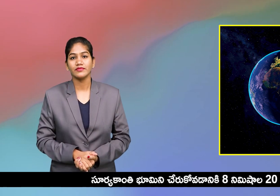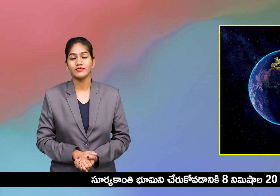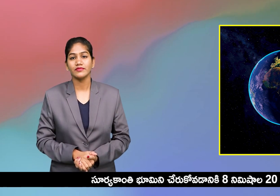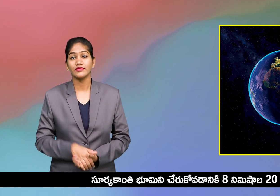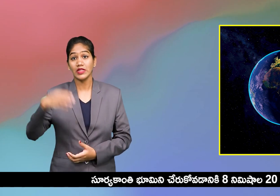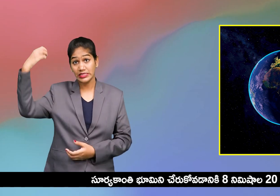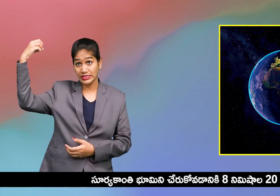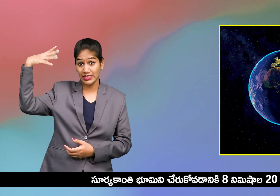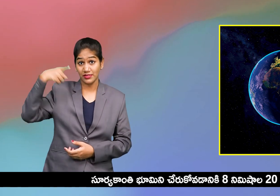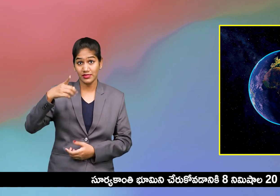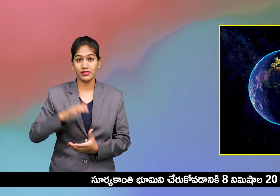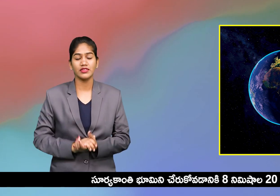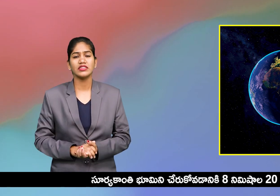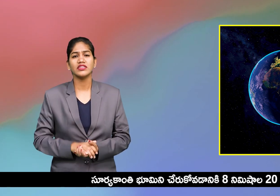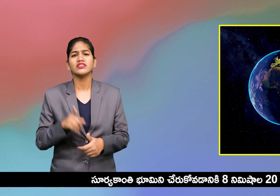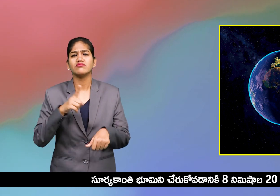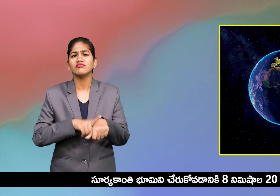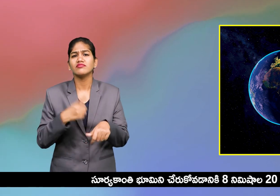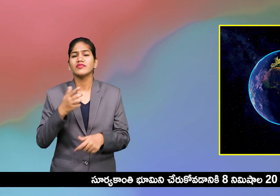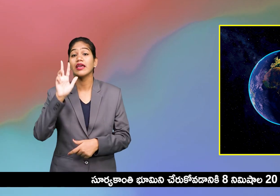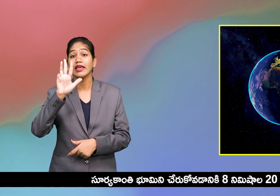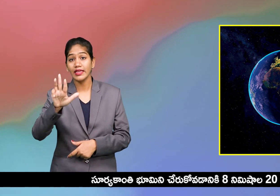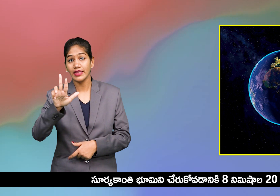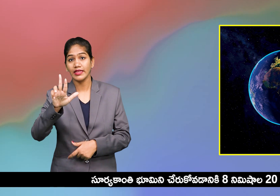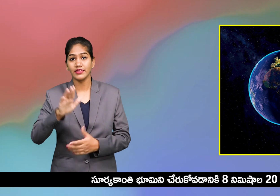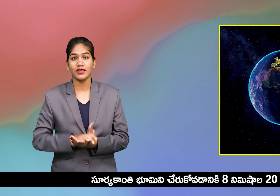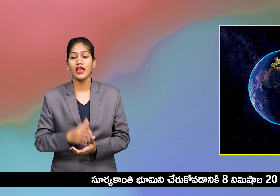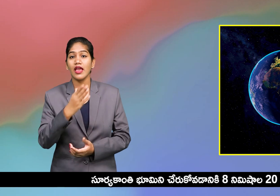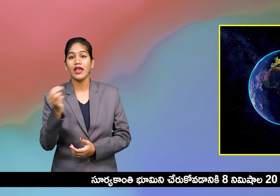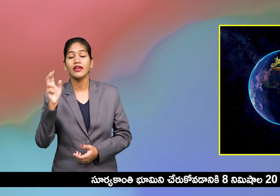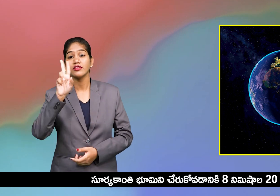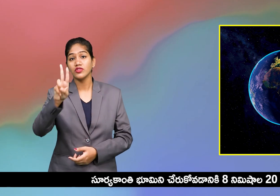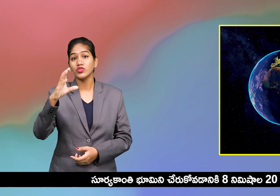సూర్యకాంతి భూమిని చేరడానికి 8 నిమిషాల 20 సెకండ్లు పడుతుంది.